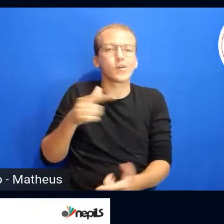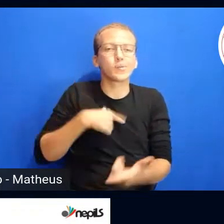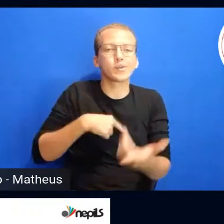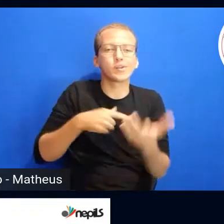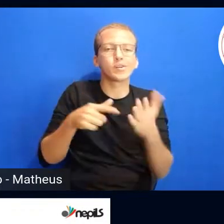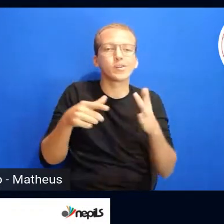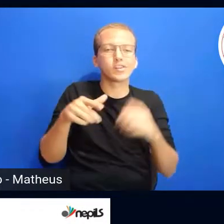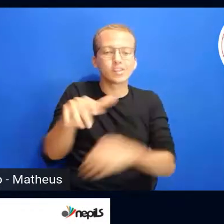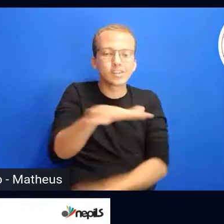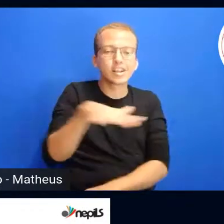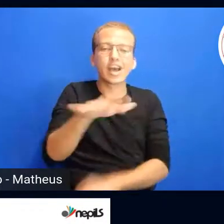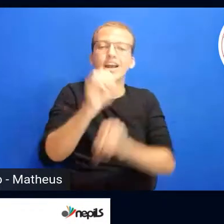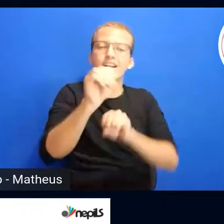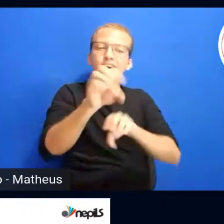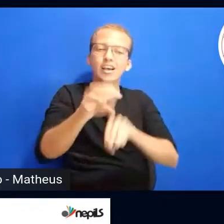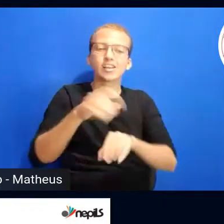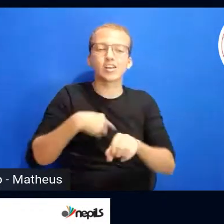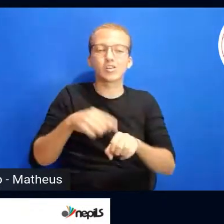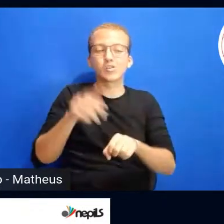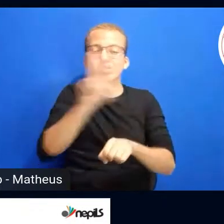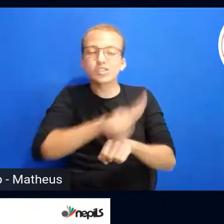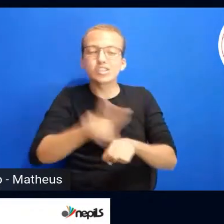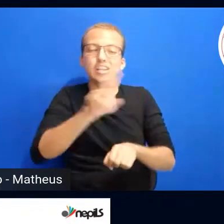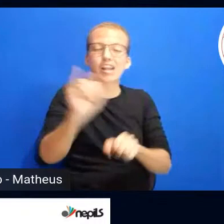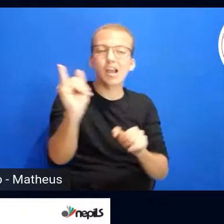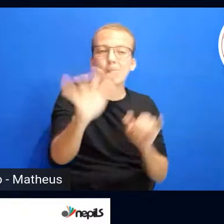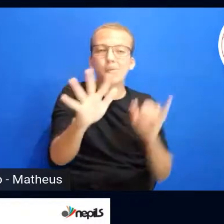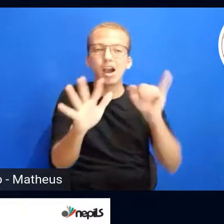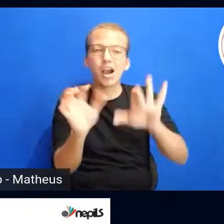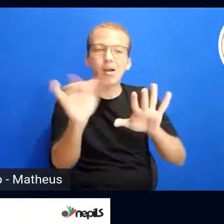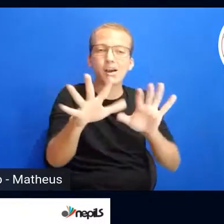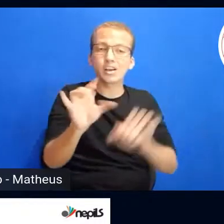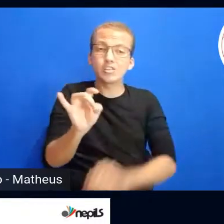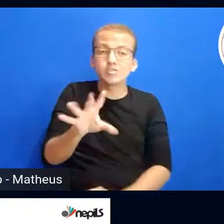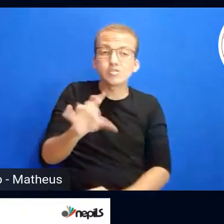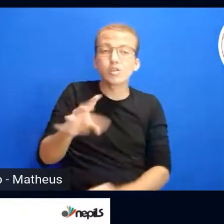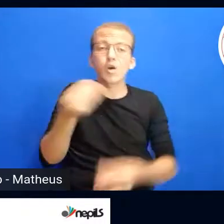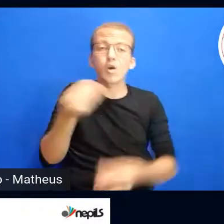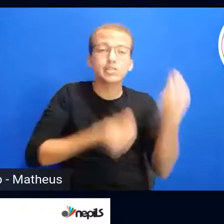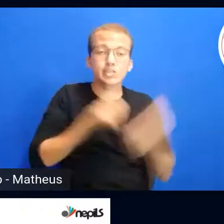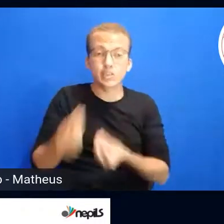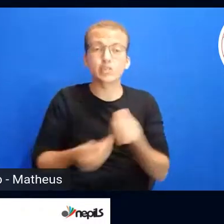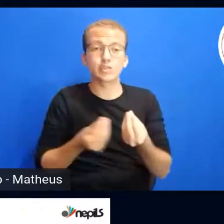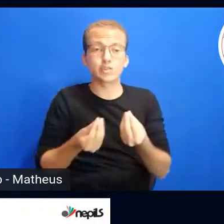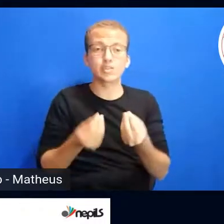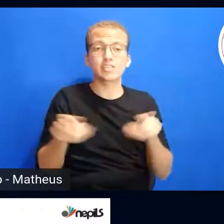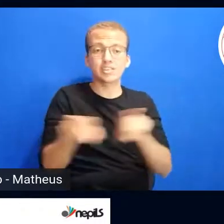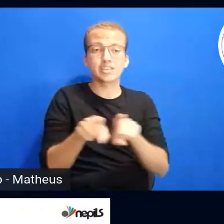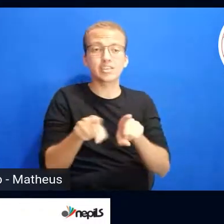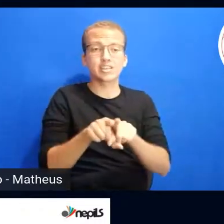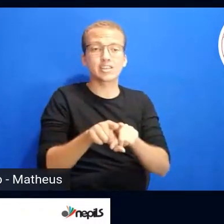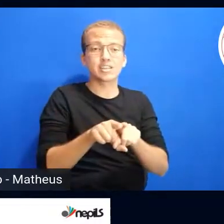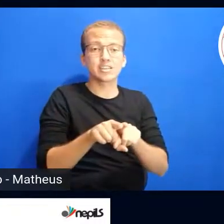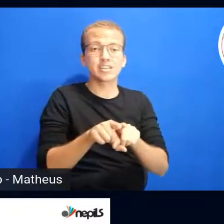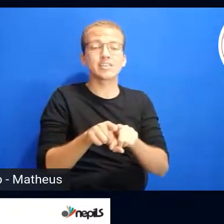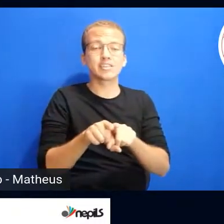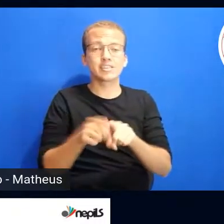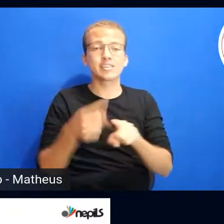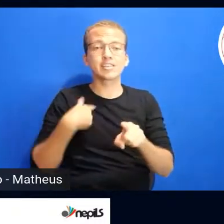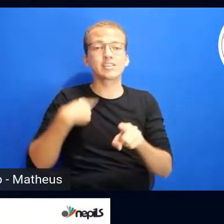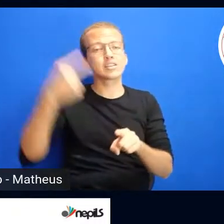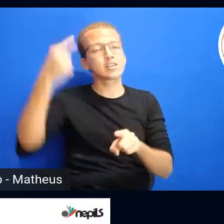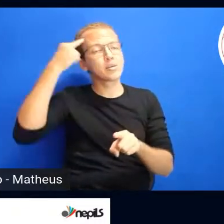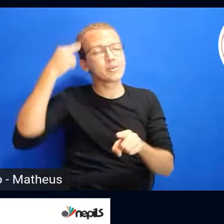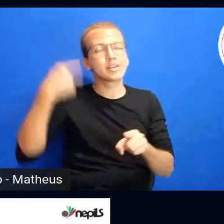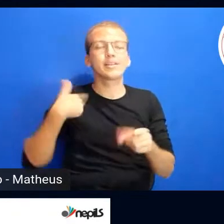conta desse desse entendimento e dessa compreensão. Então, é foi essa essa instigação que nos levou a pesquisar sobre